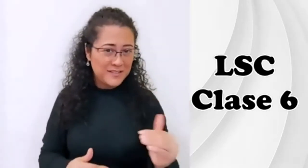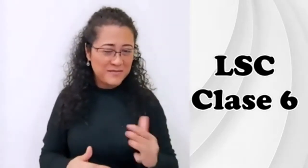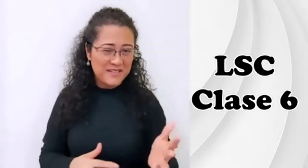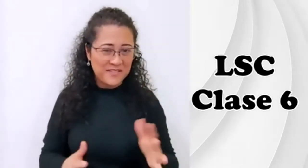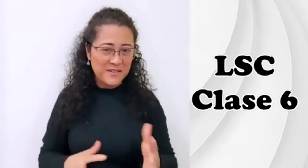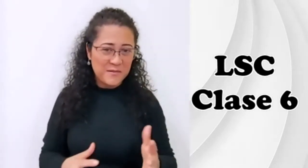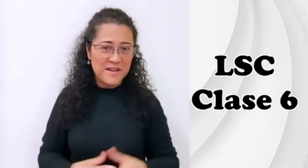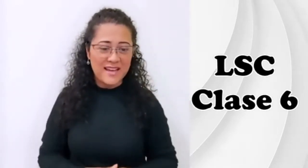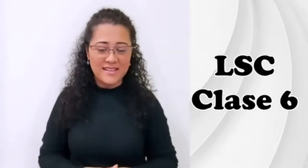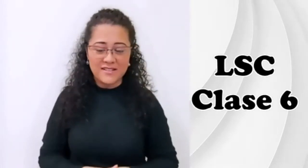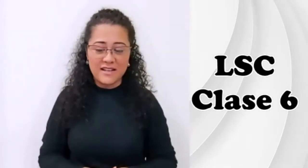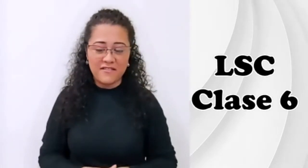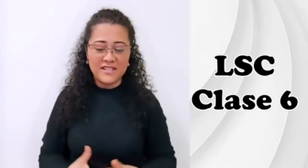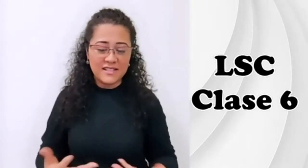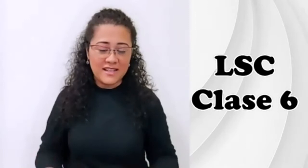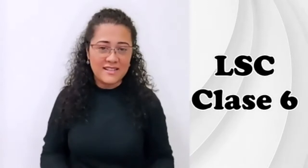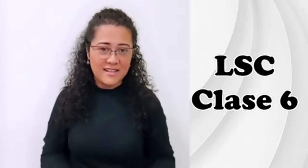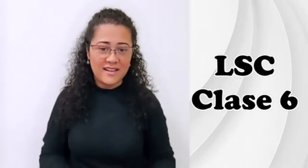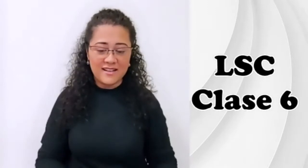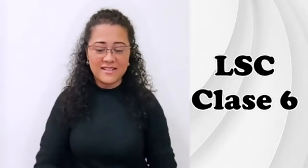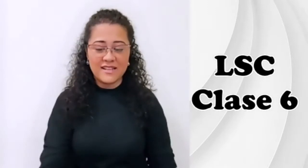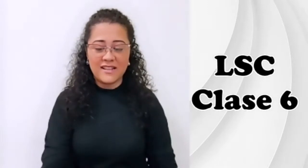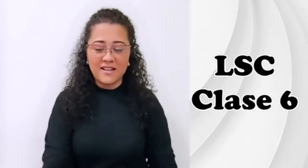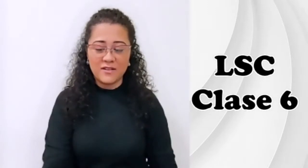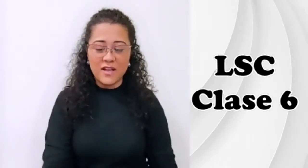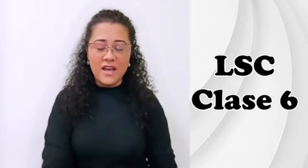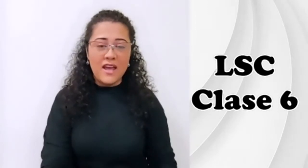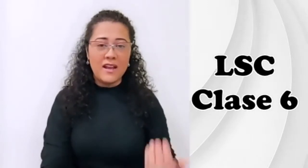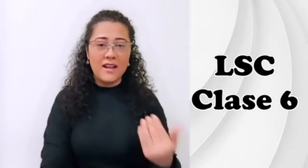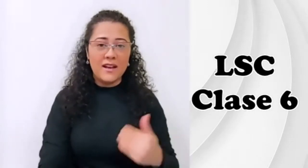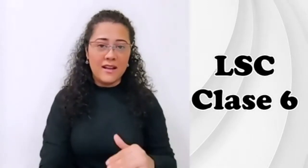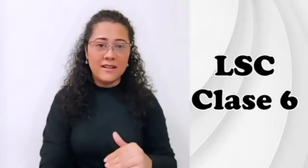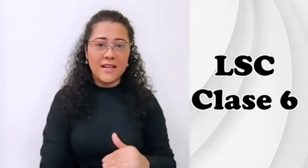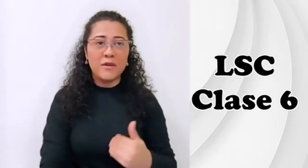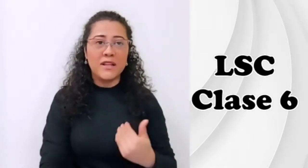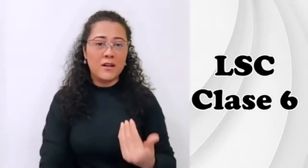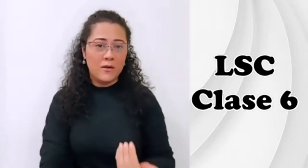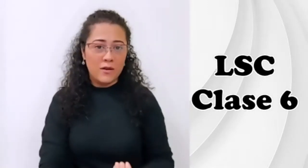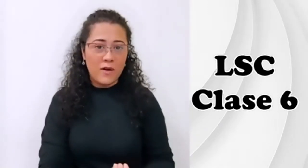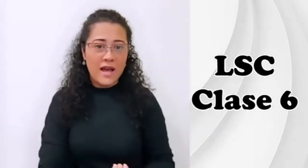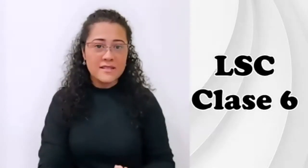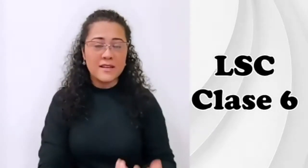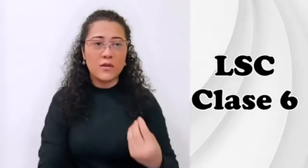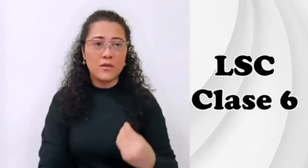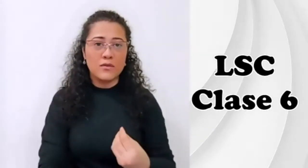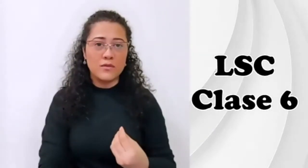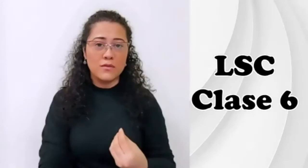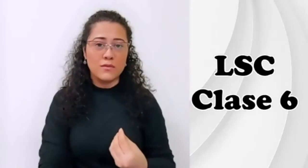Me refiero como a eso, al énfasis que le están dando. El intérprete lo hace con